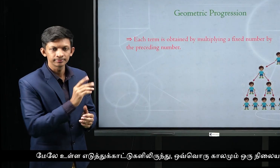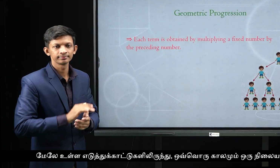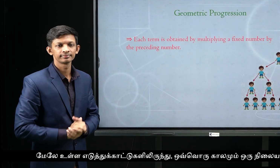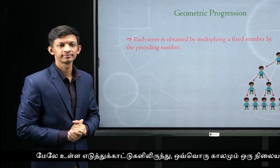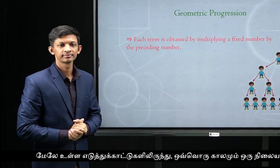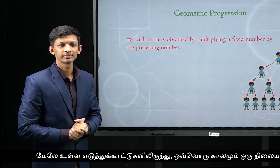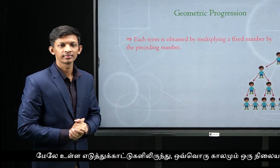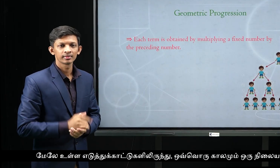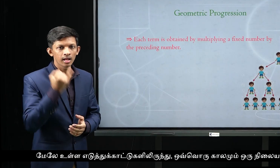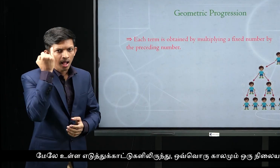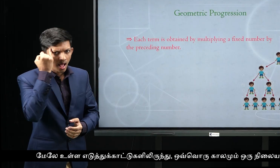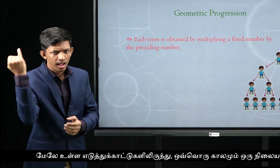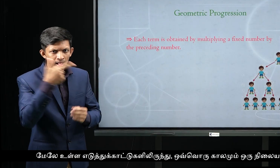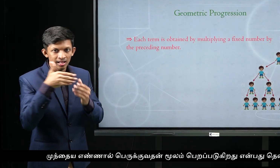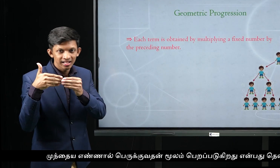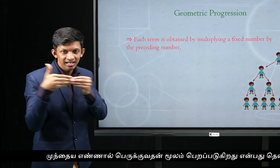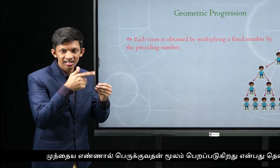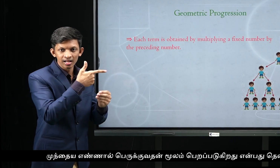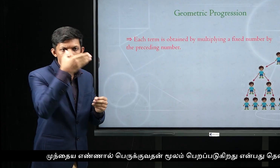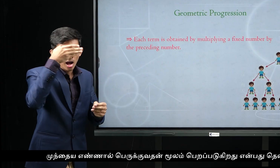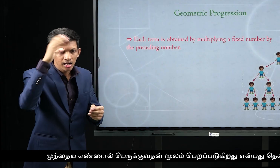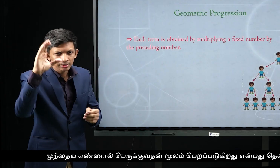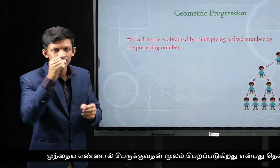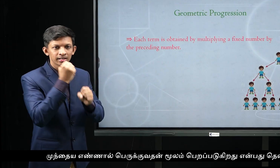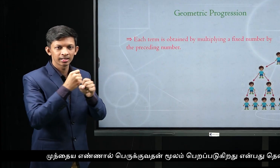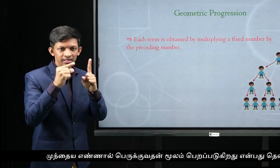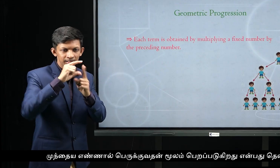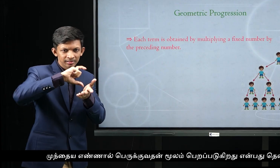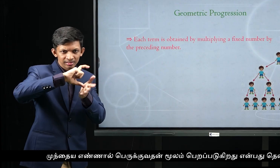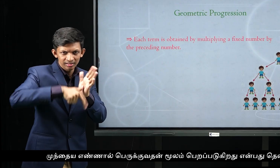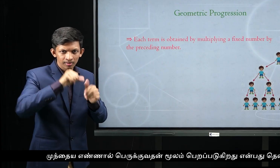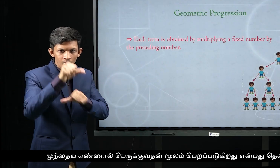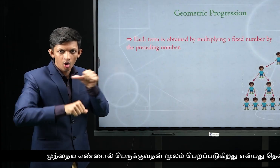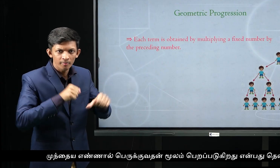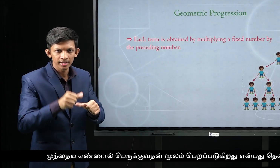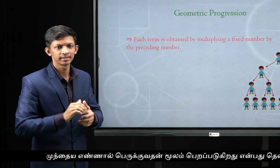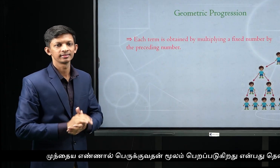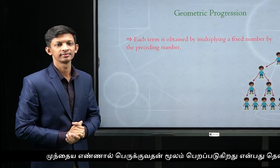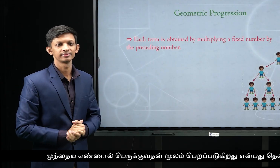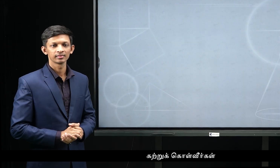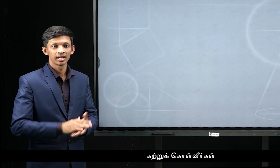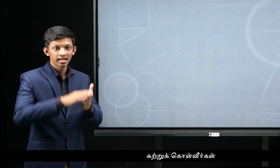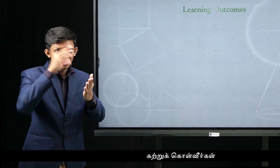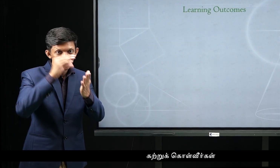ஒரு நிலையான எண்ணை முந்தைய எண்ணால் பெருக்குவதன் மூலம் பெறப்படுகிறது.